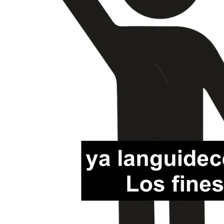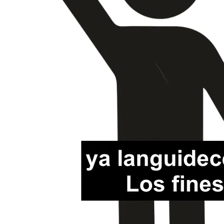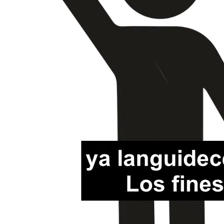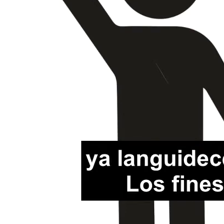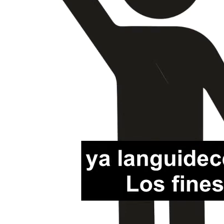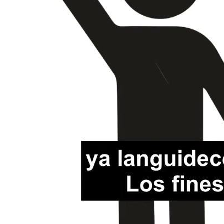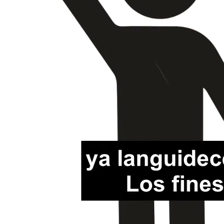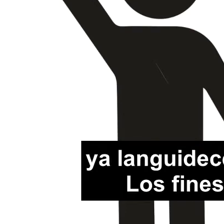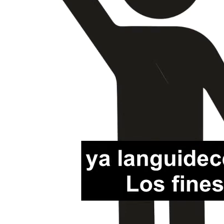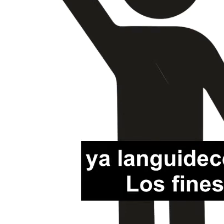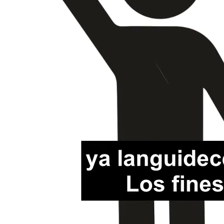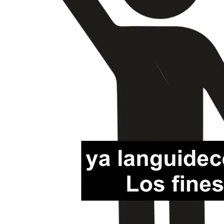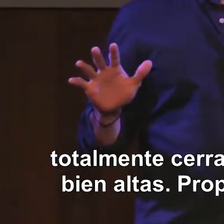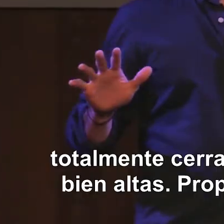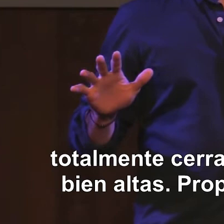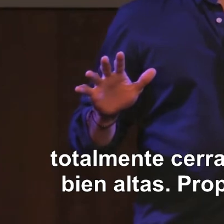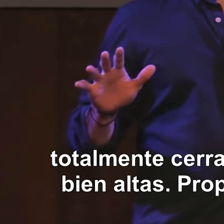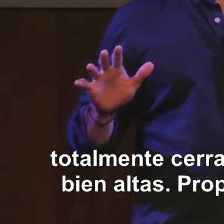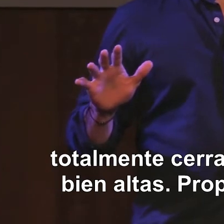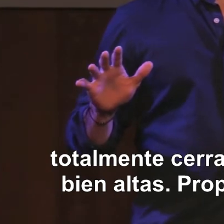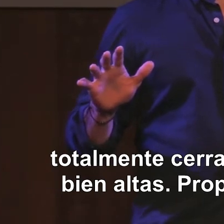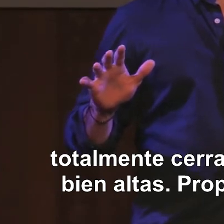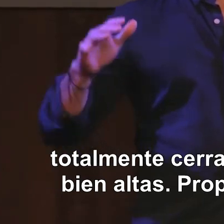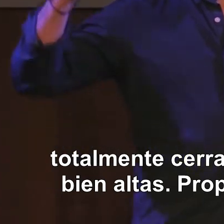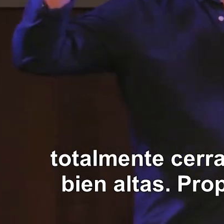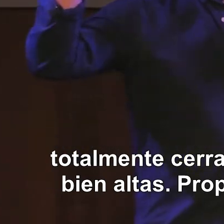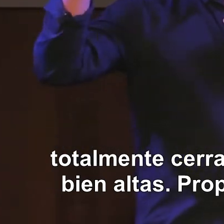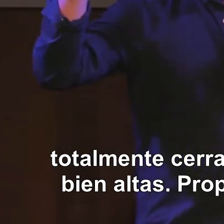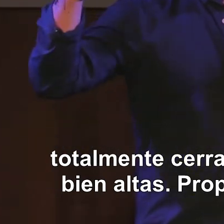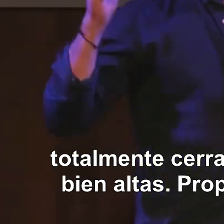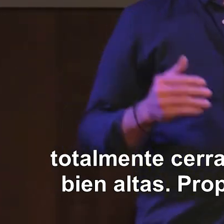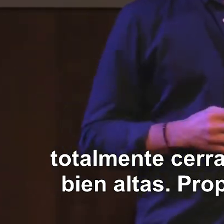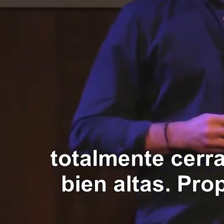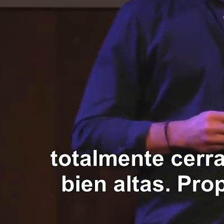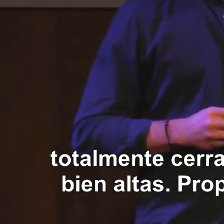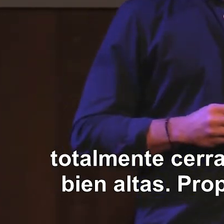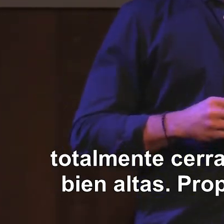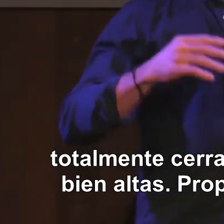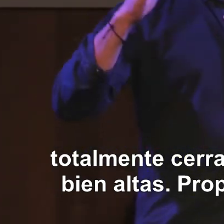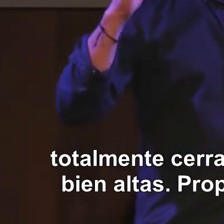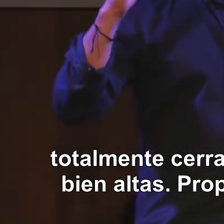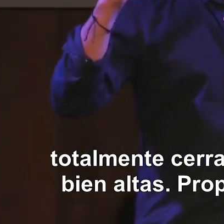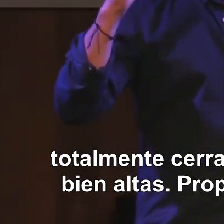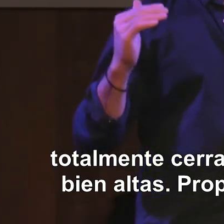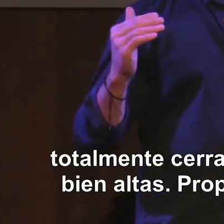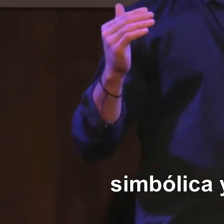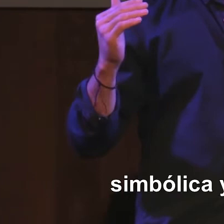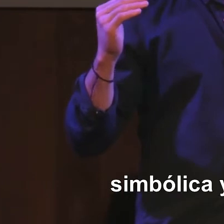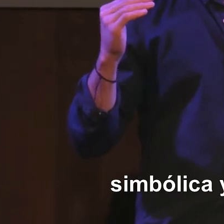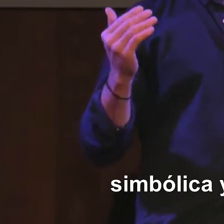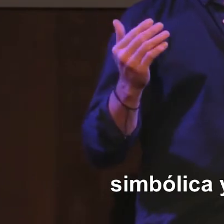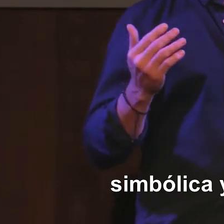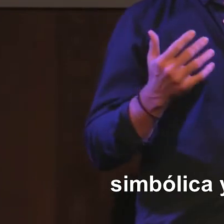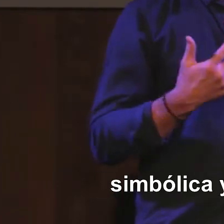poco los fines de semana totalmente cerrados con las vallas bien altas proponemos bajar las